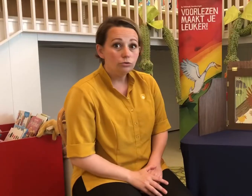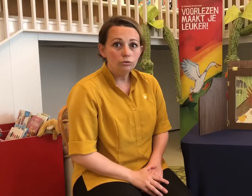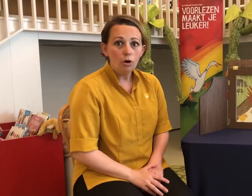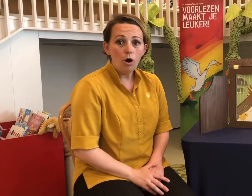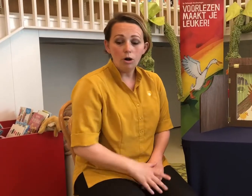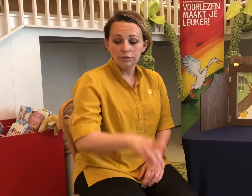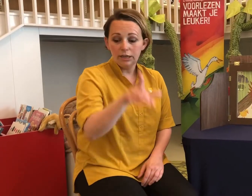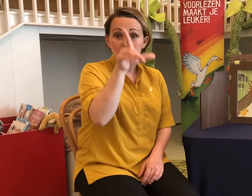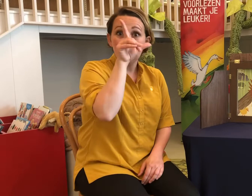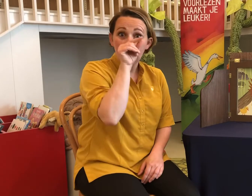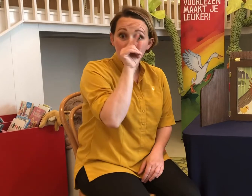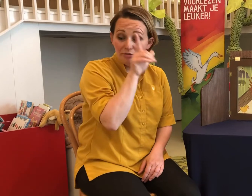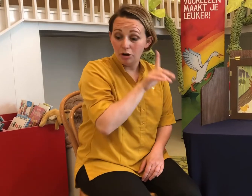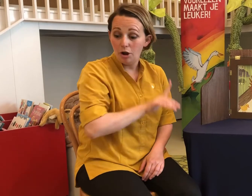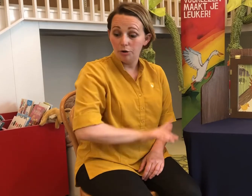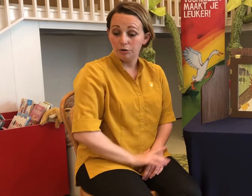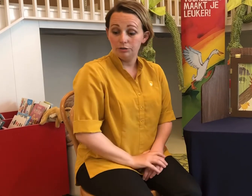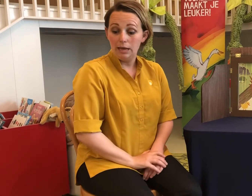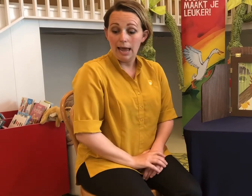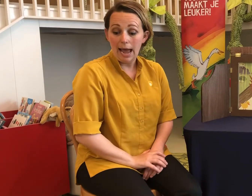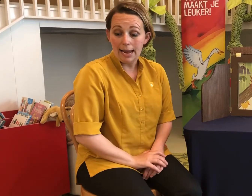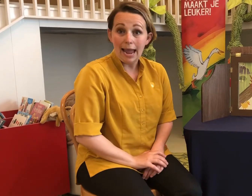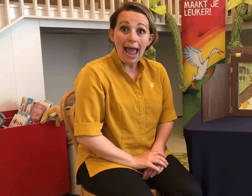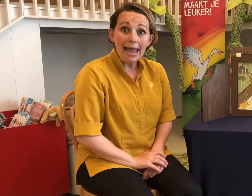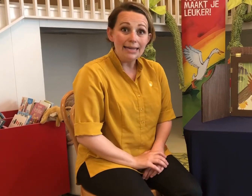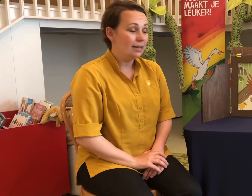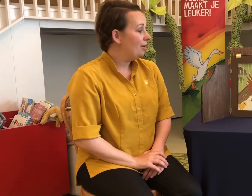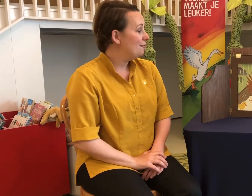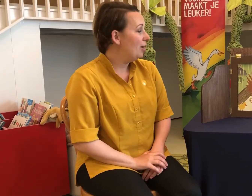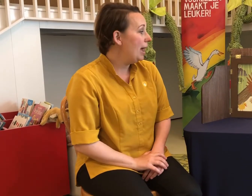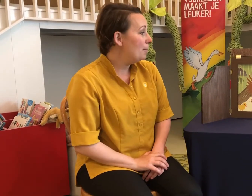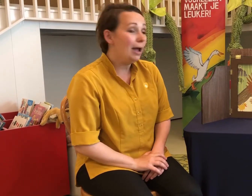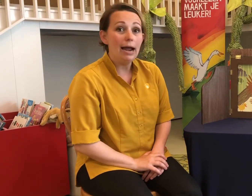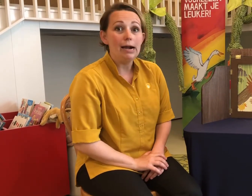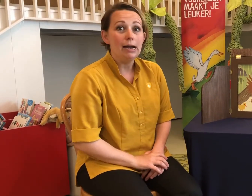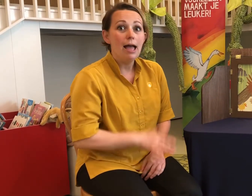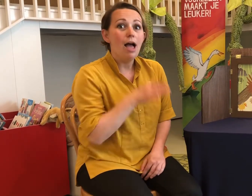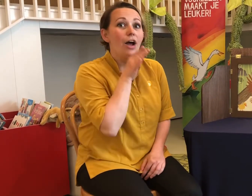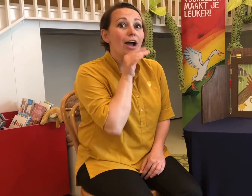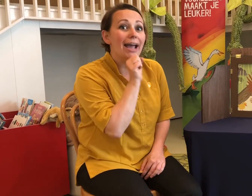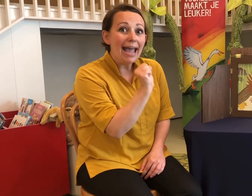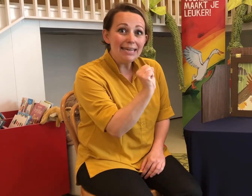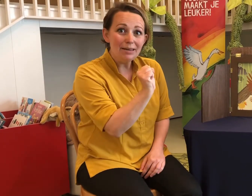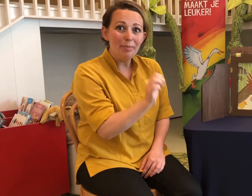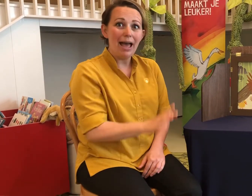Toch, zegt de kip verheugd. Ei, ei. We hebben er een geitje bij.